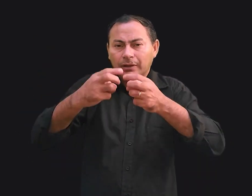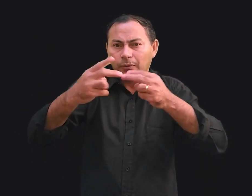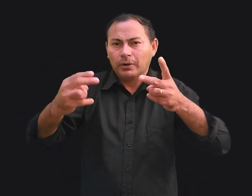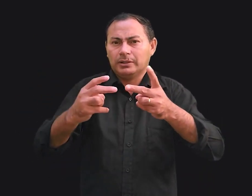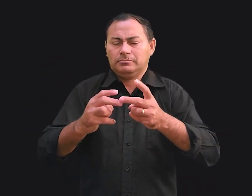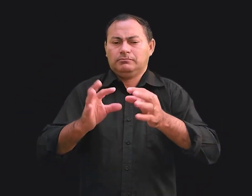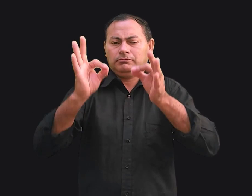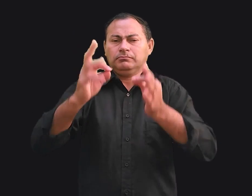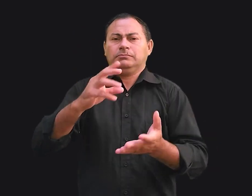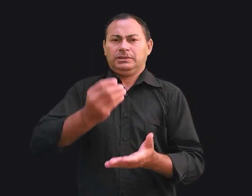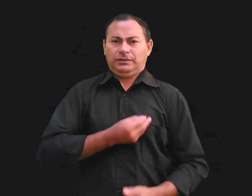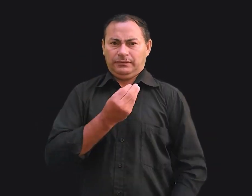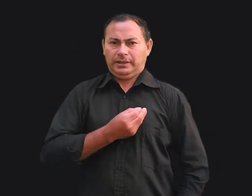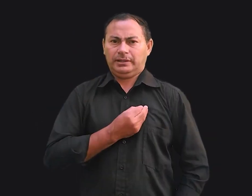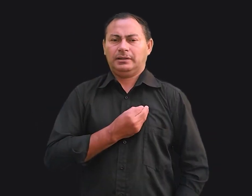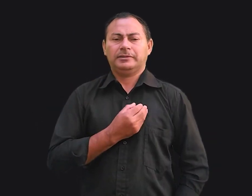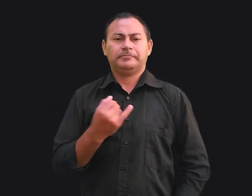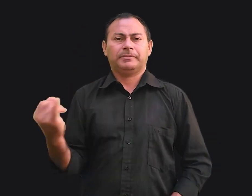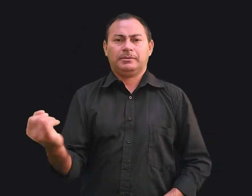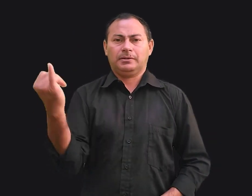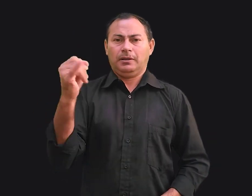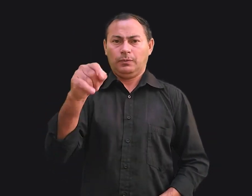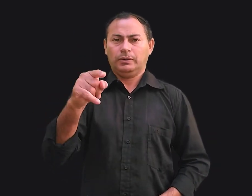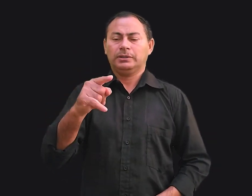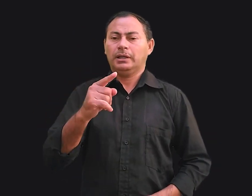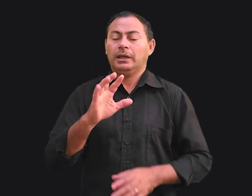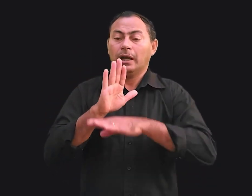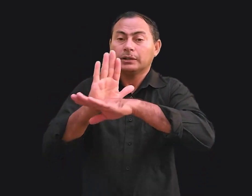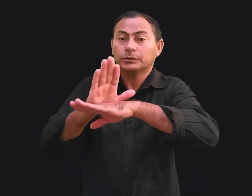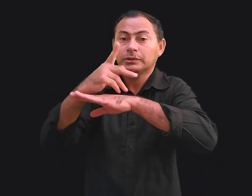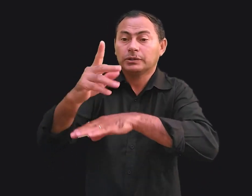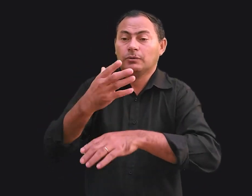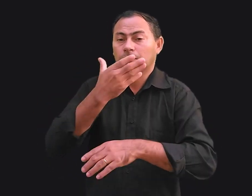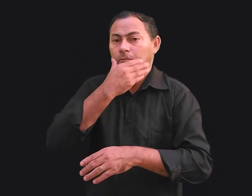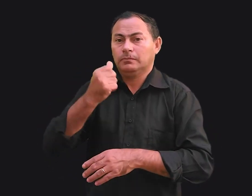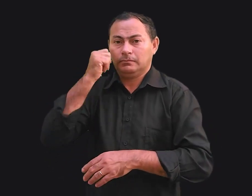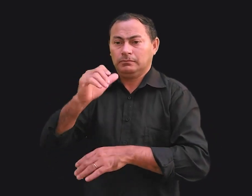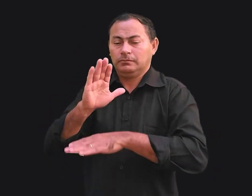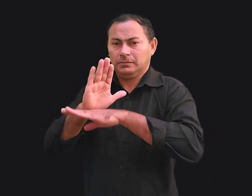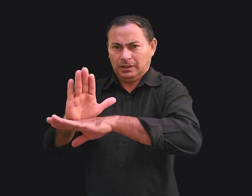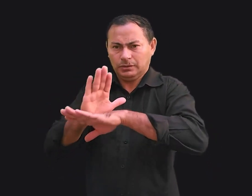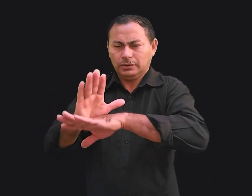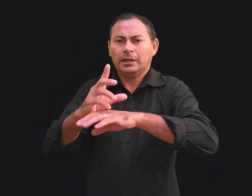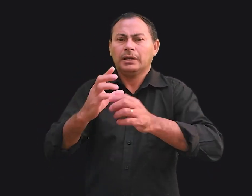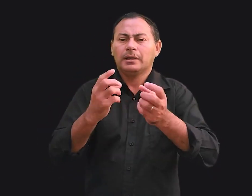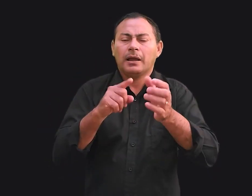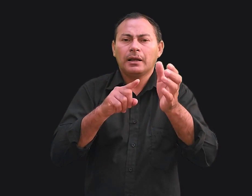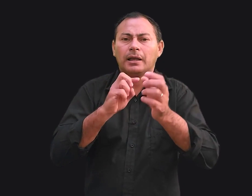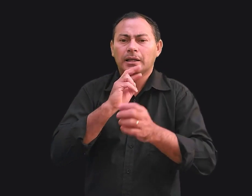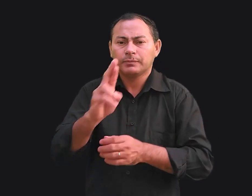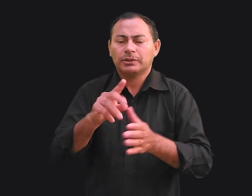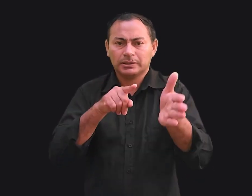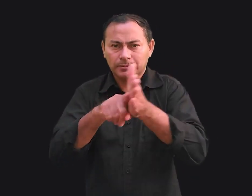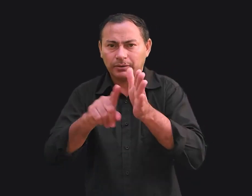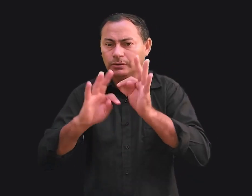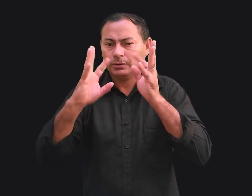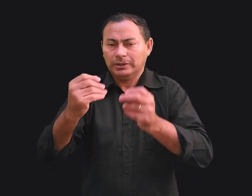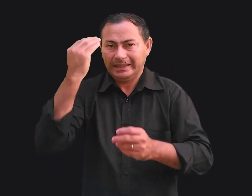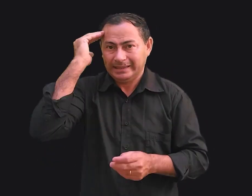sobre coisas vitais. É extremamente importante que você ajude seu cônjuge a entender essas perguntas todas e a ter